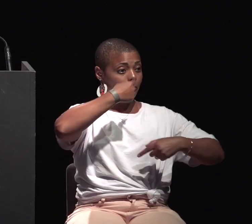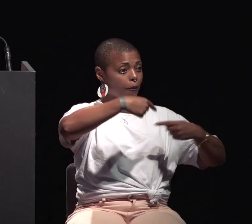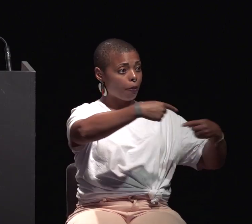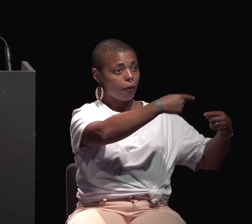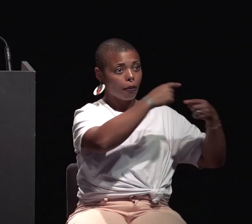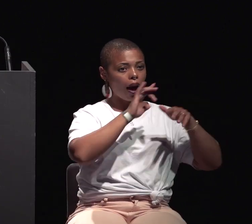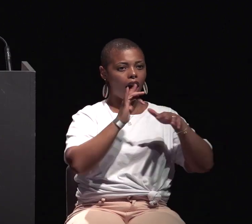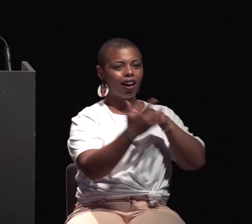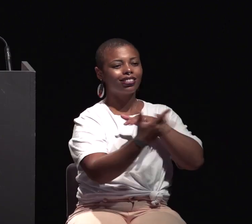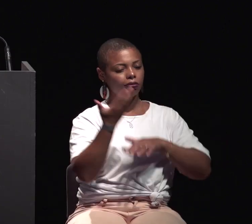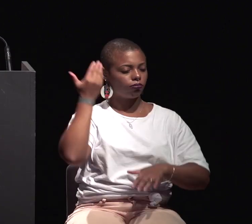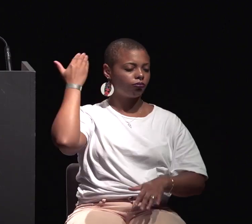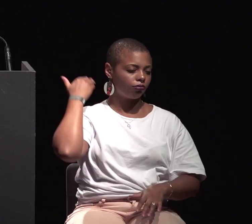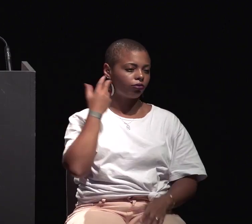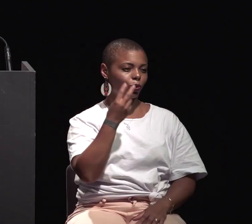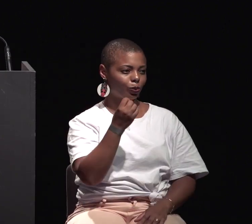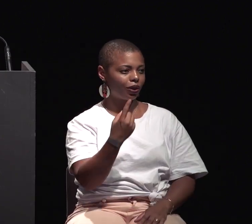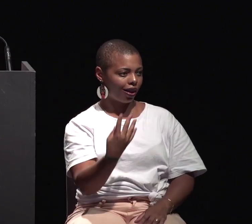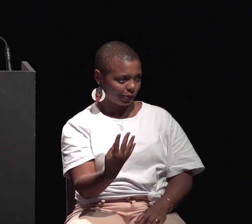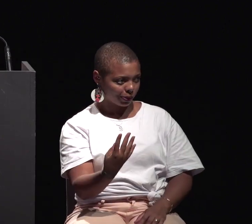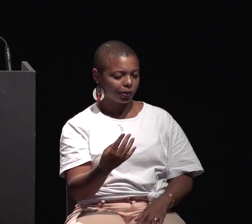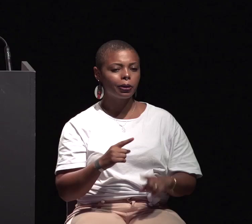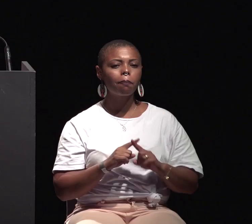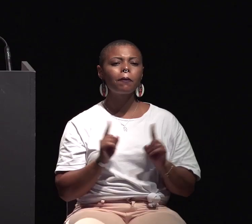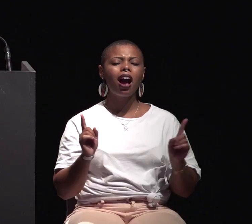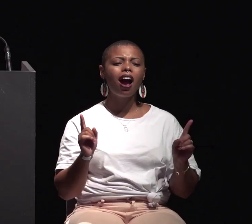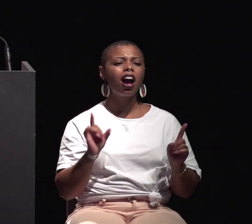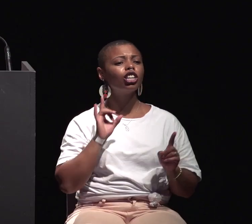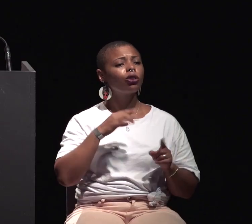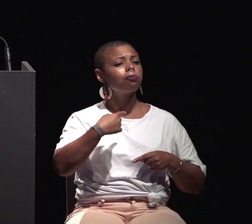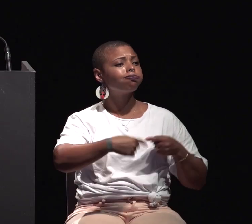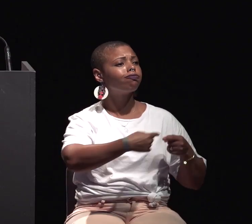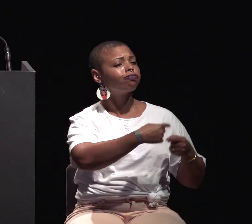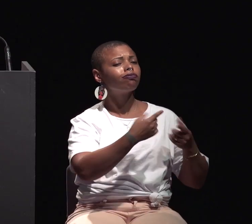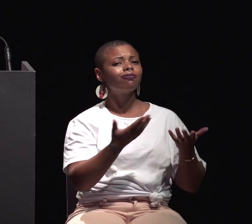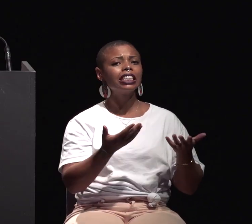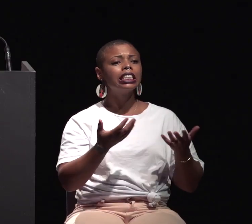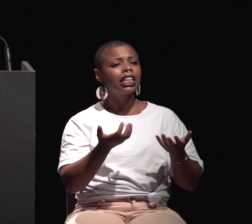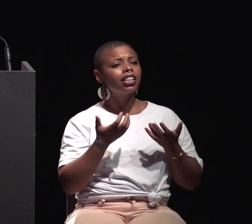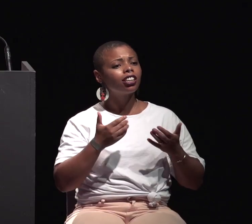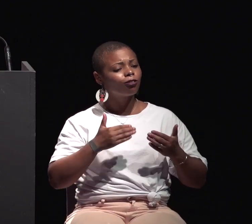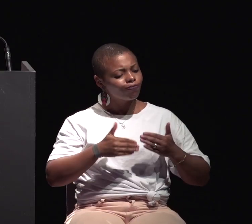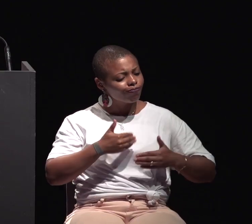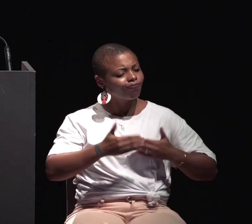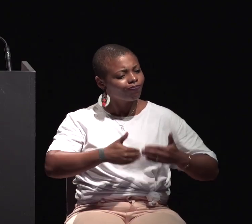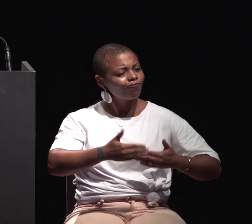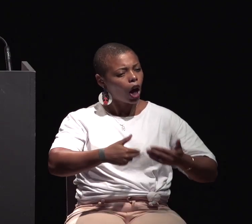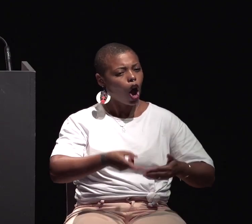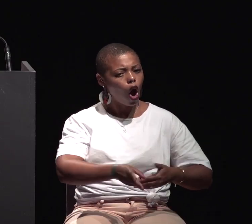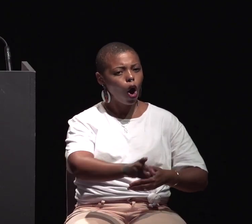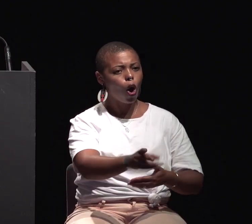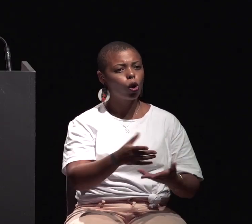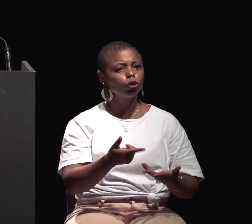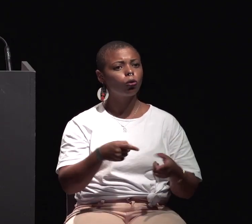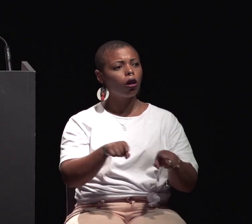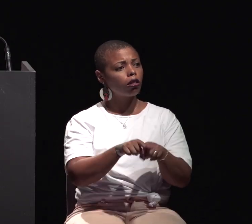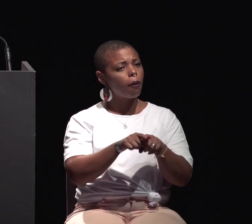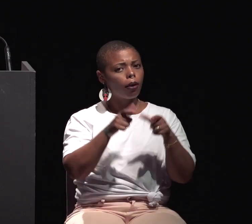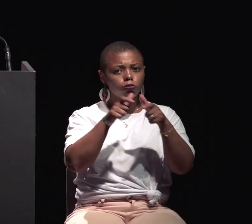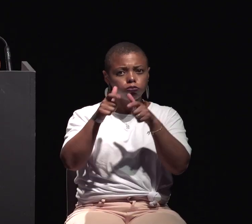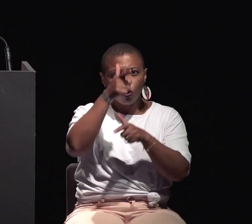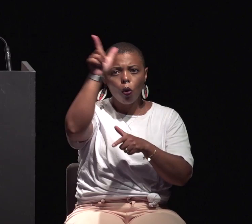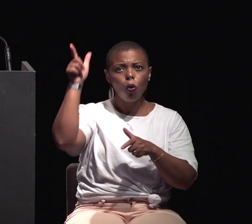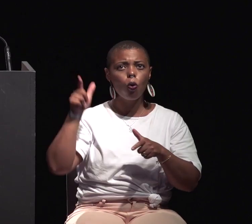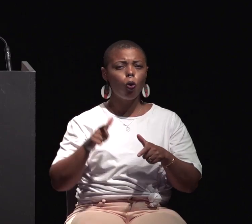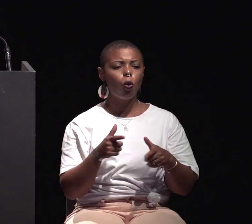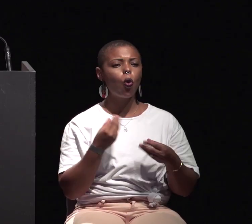naquele ano. Mas a gente queria levar essa discussão adiante e ir para outras plataformas,